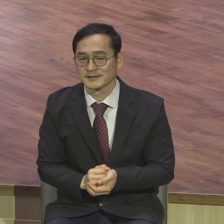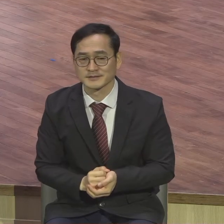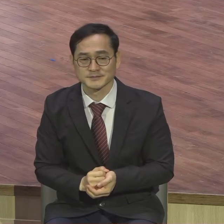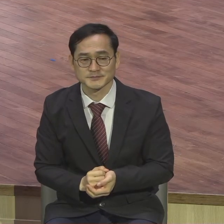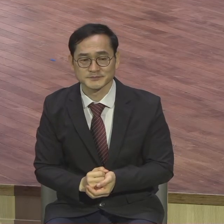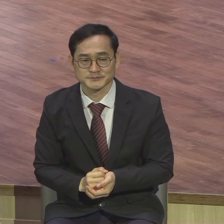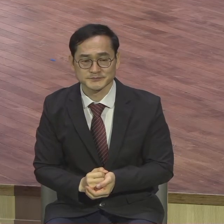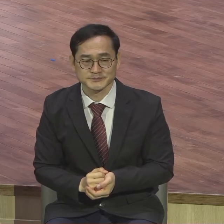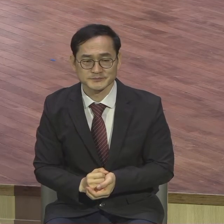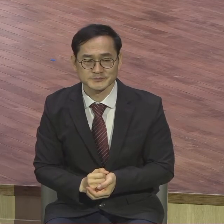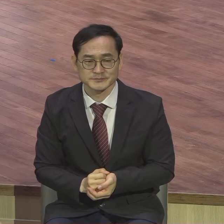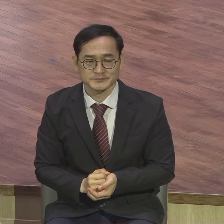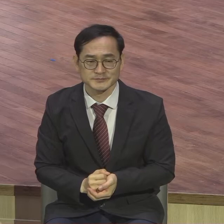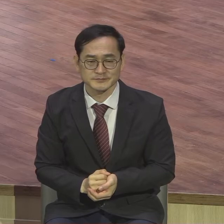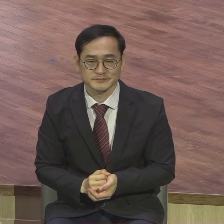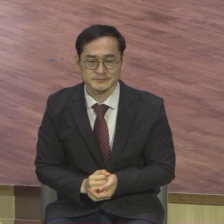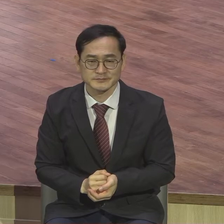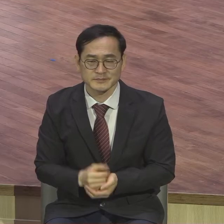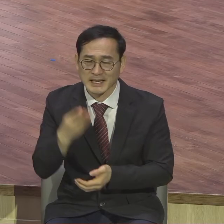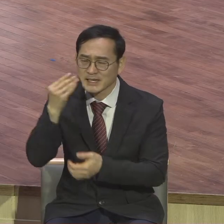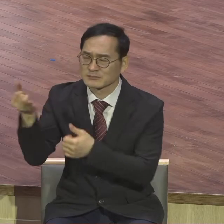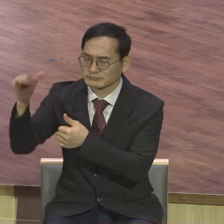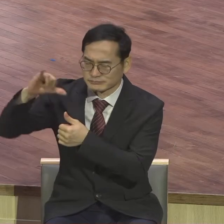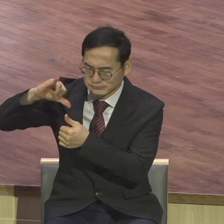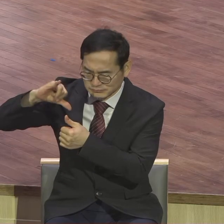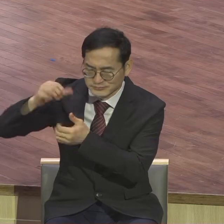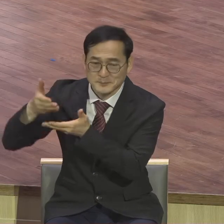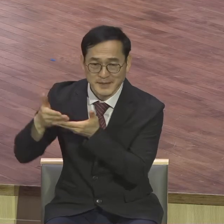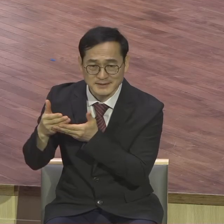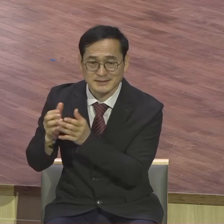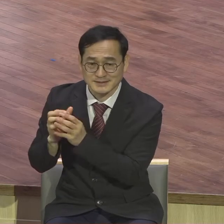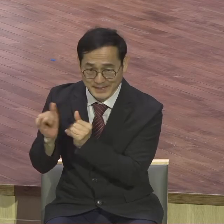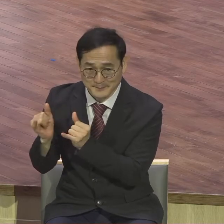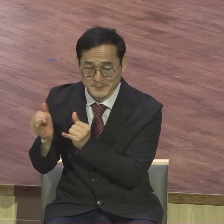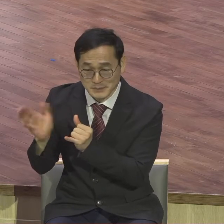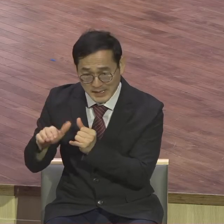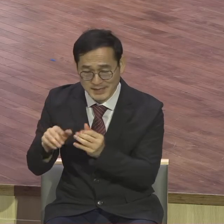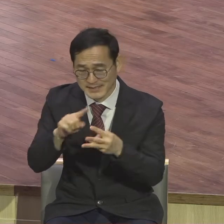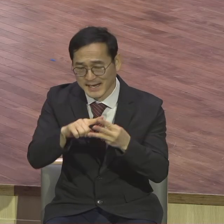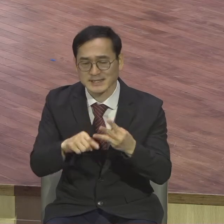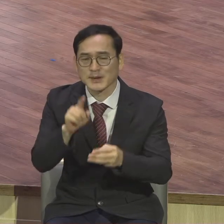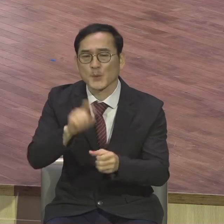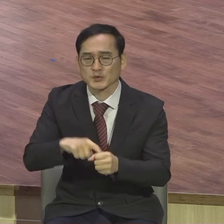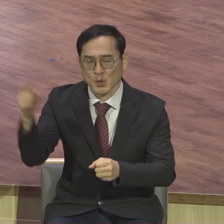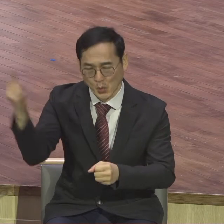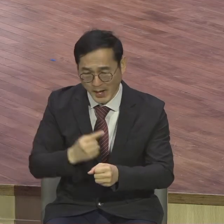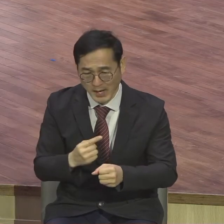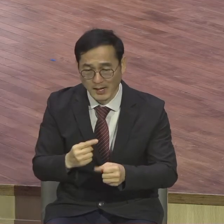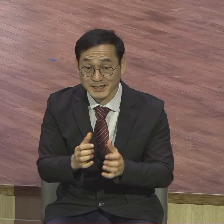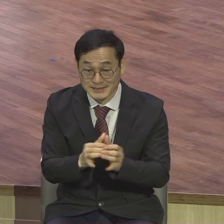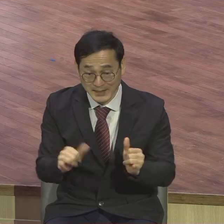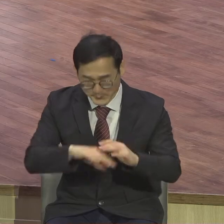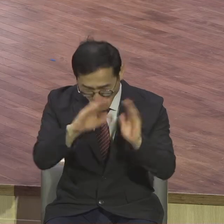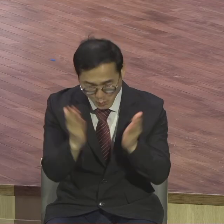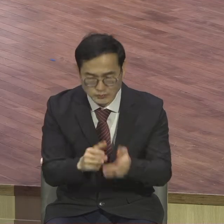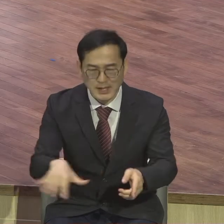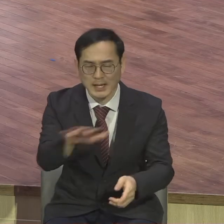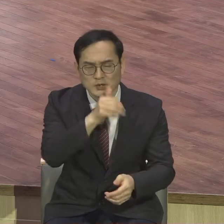가지 해결하라. 그래서 기름 부음 받았다. 그게 무슨 말이냐 그게 또. 인간은 모든 죄를 지었는데 그